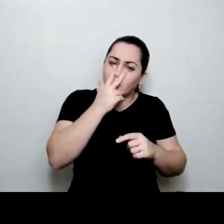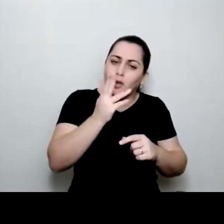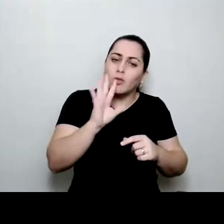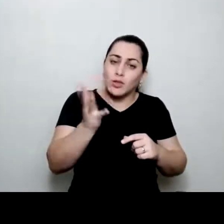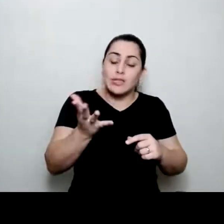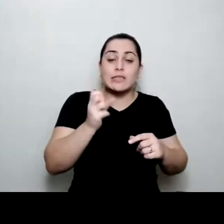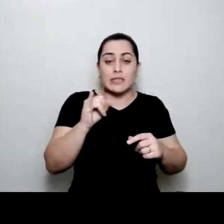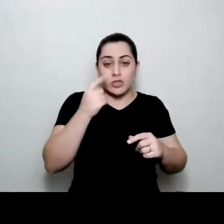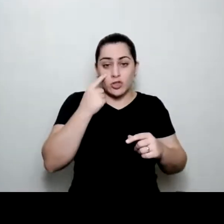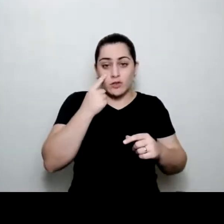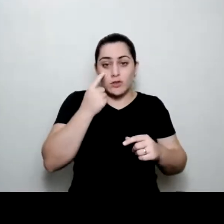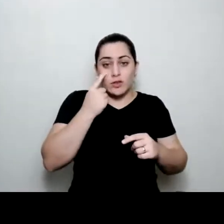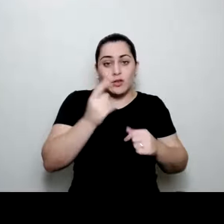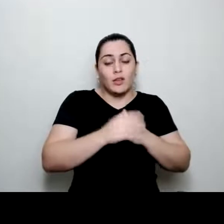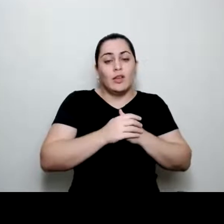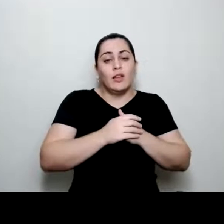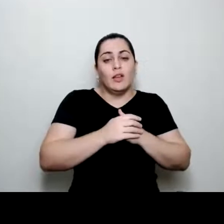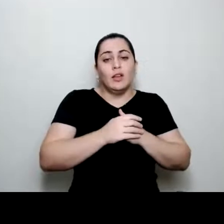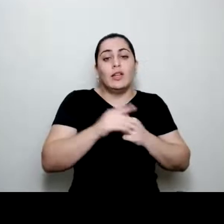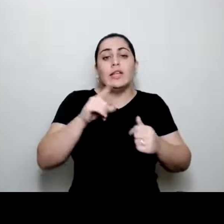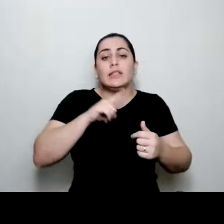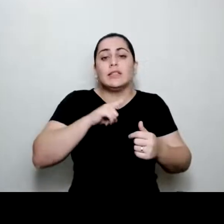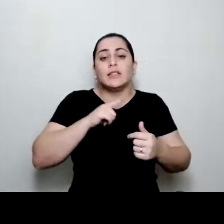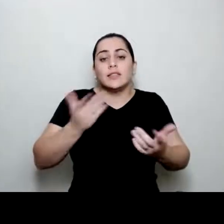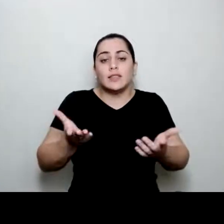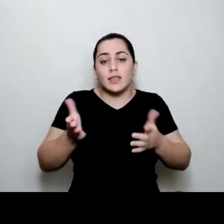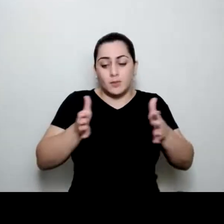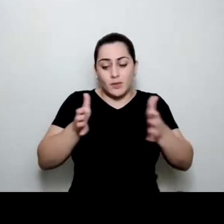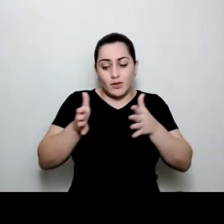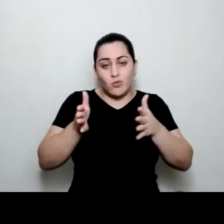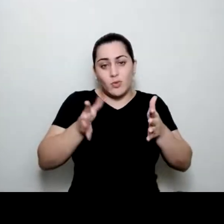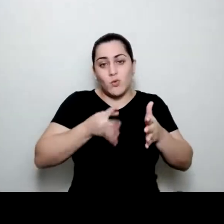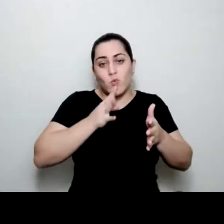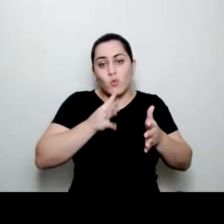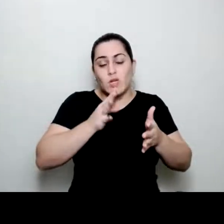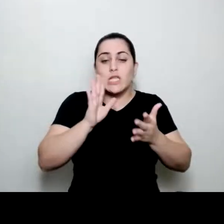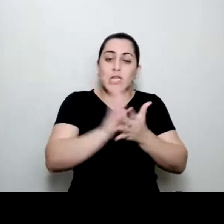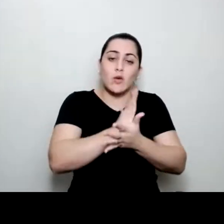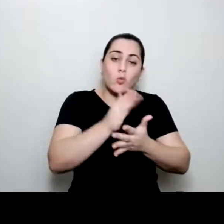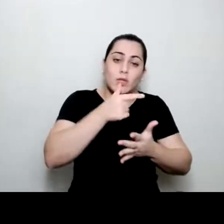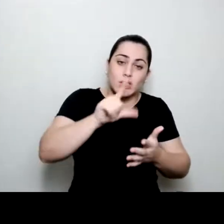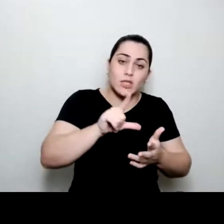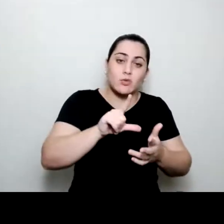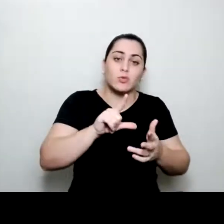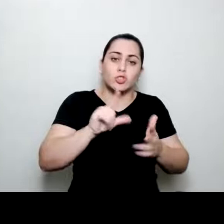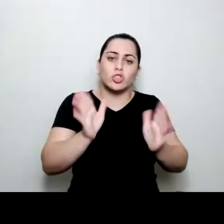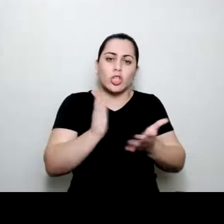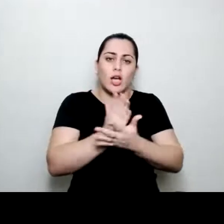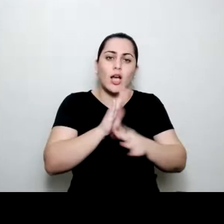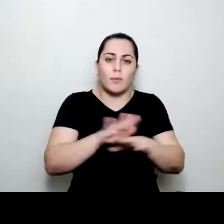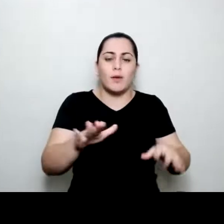basta considerar que os únicos instrumentos que dispomos hoje para conhecer algumas línguas extintas,